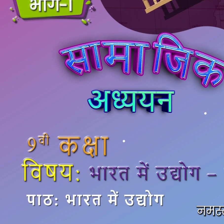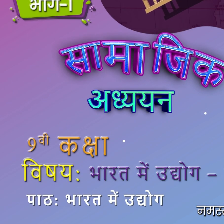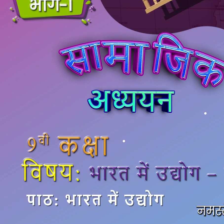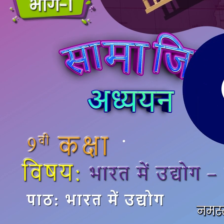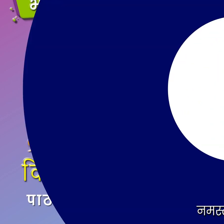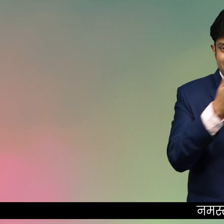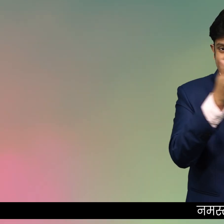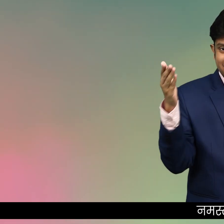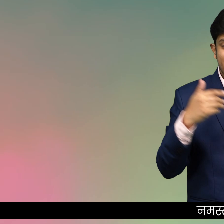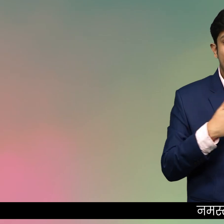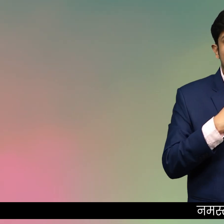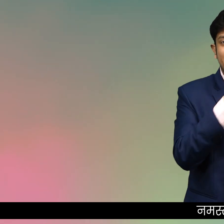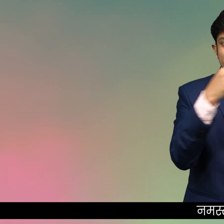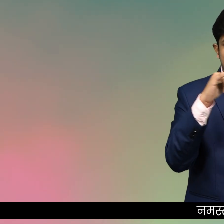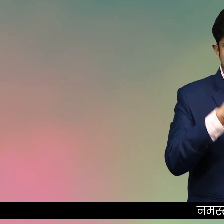नमस्ते सभी को।